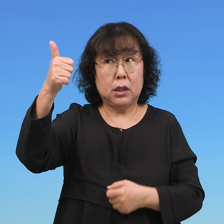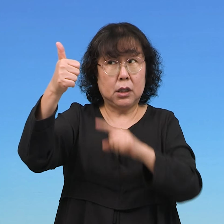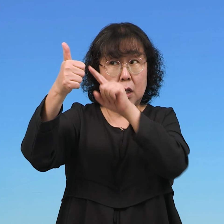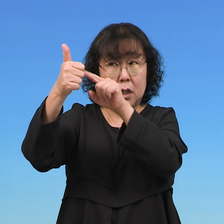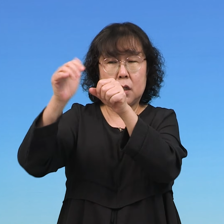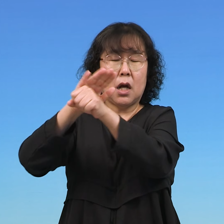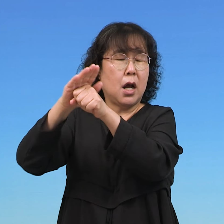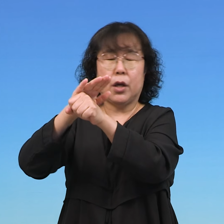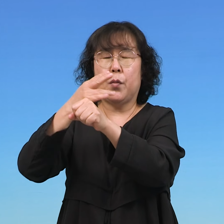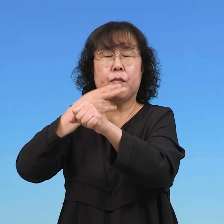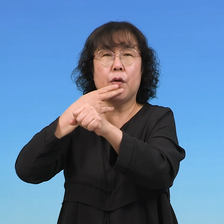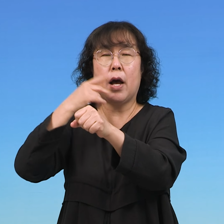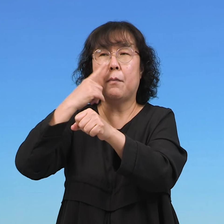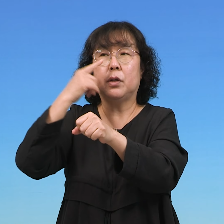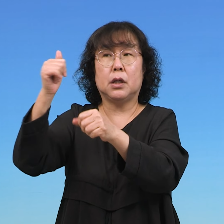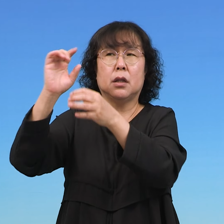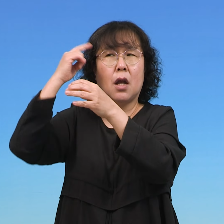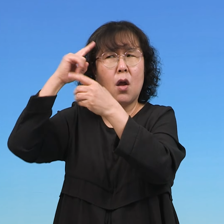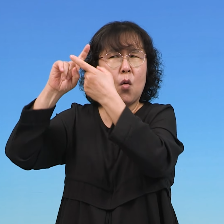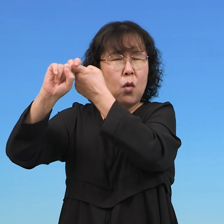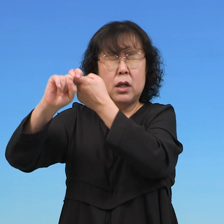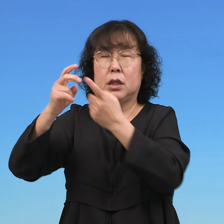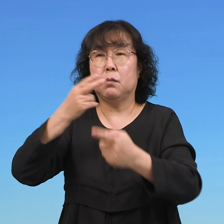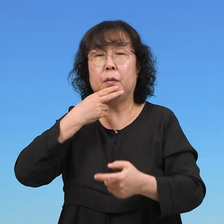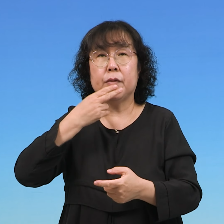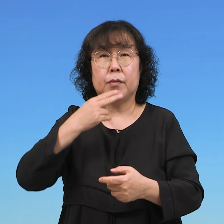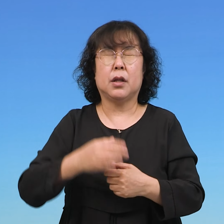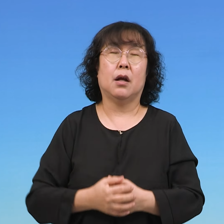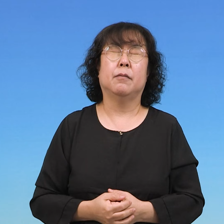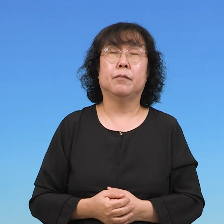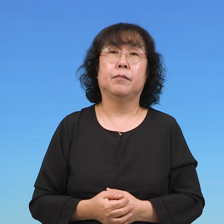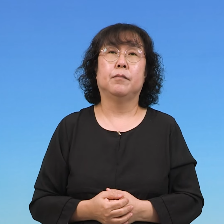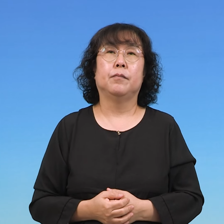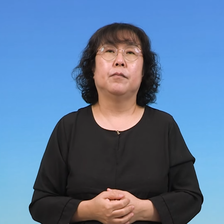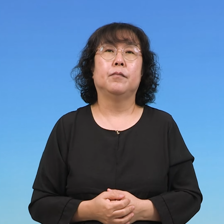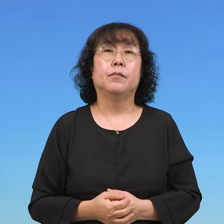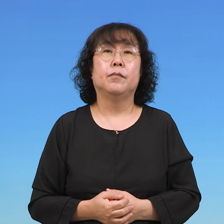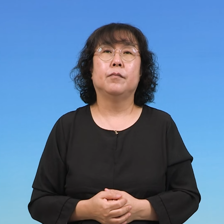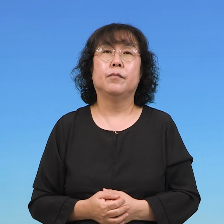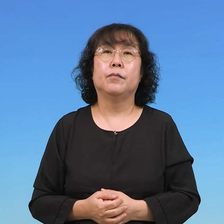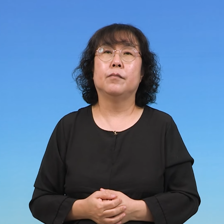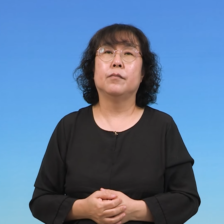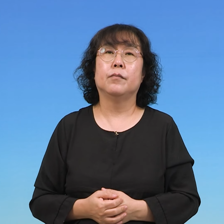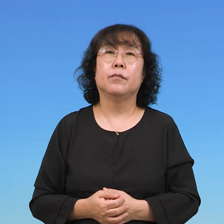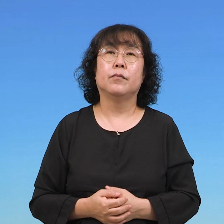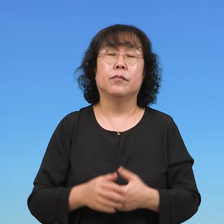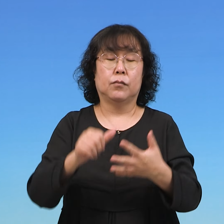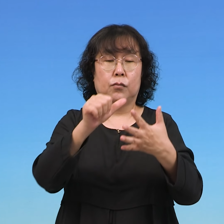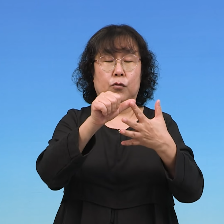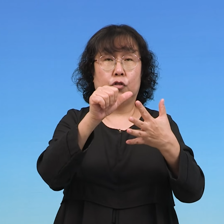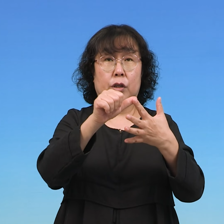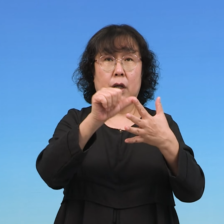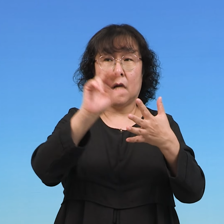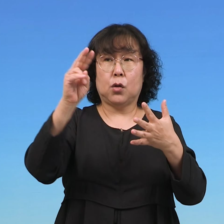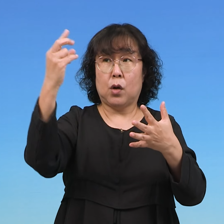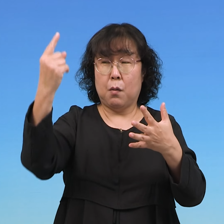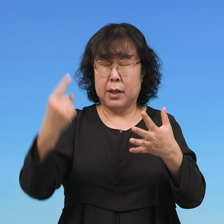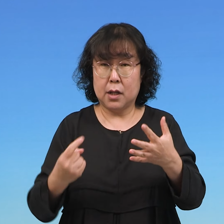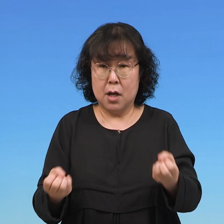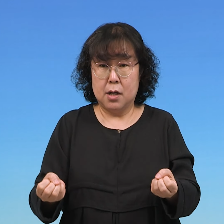아버지에 관심이 없는 겁니다. 또 누가 이런 분석도 했더라고요. 그 아들이 돌아와가지고 아버지가